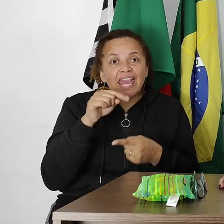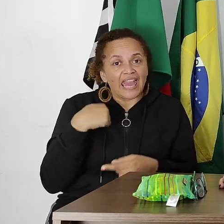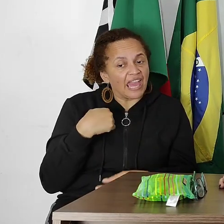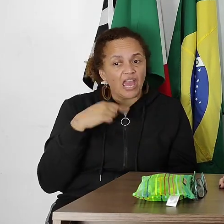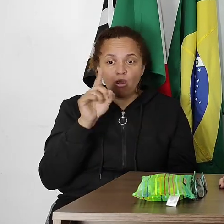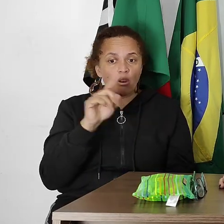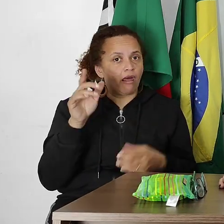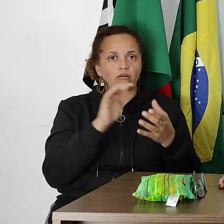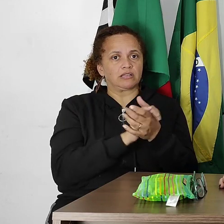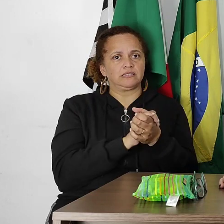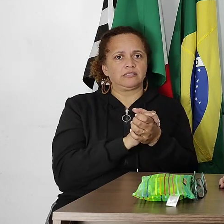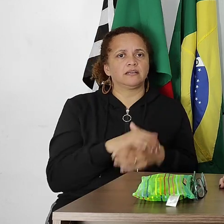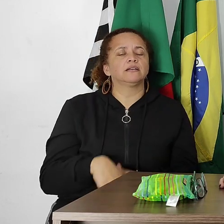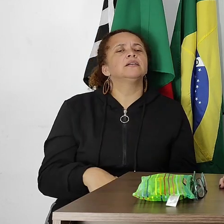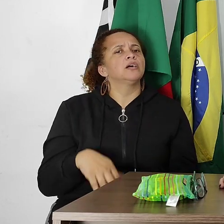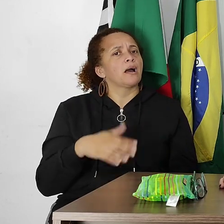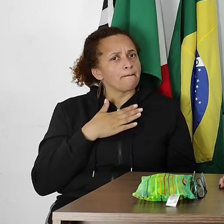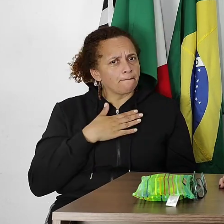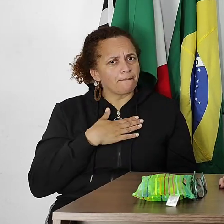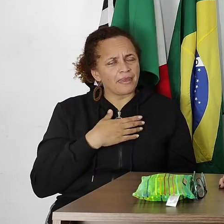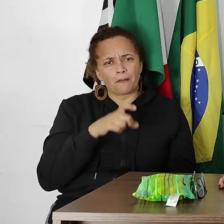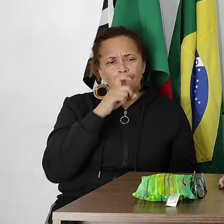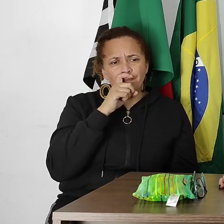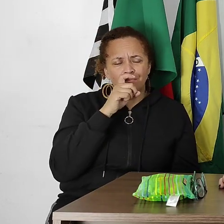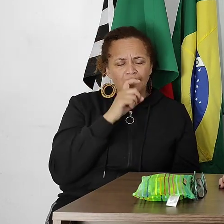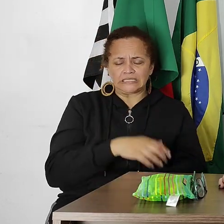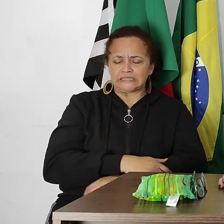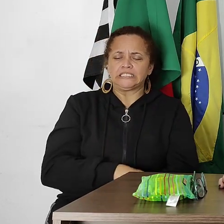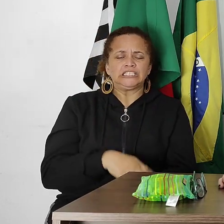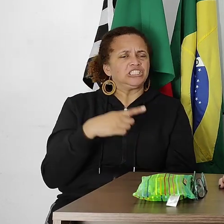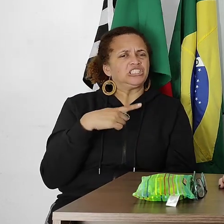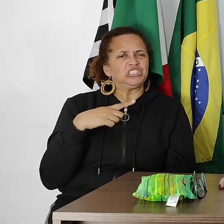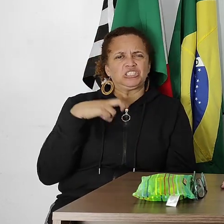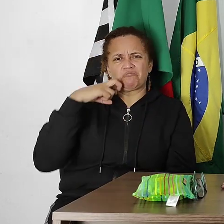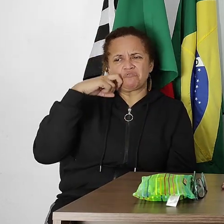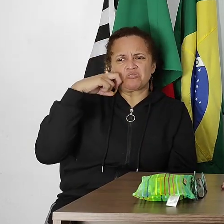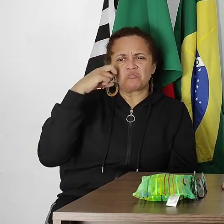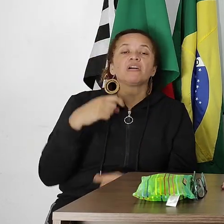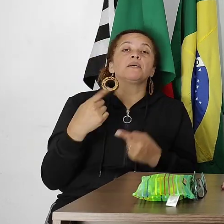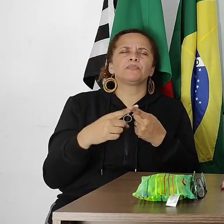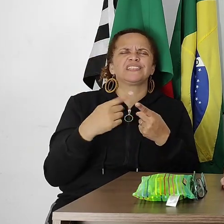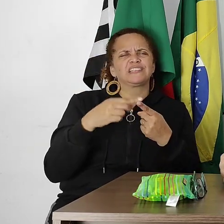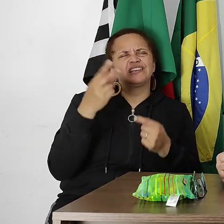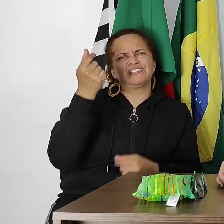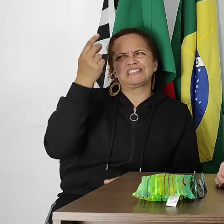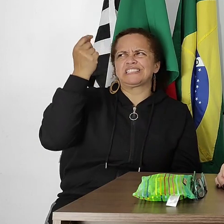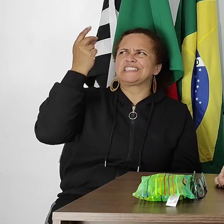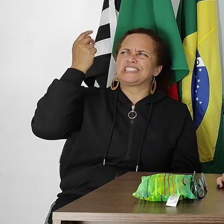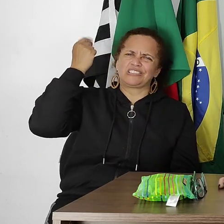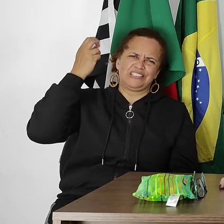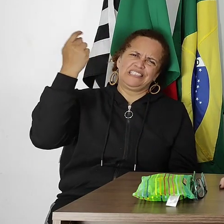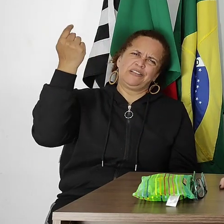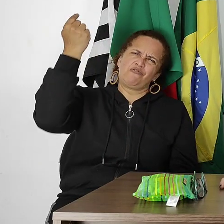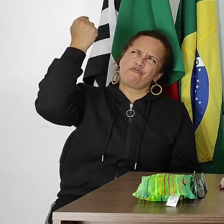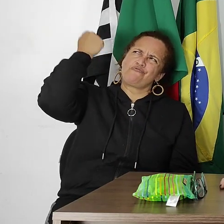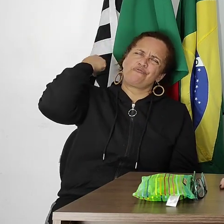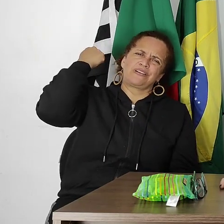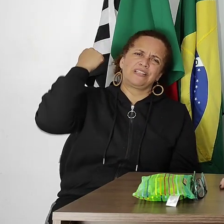muito, muito vergonhoso de mim, porque aquela época era mais, assim, não era tão frequente, né?